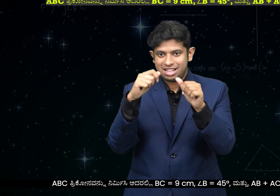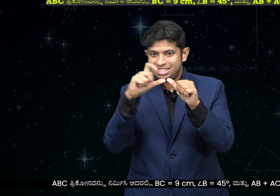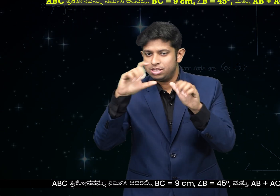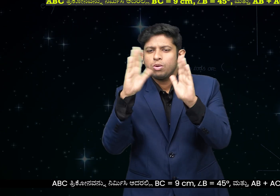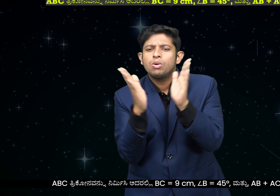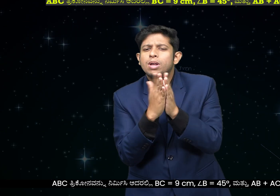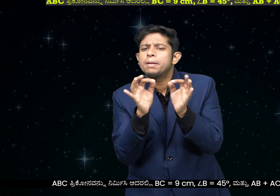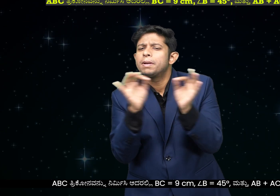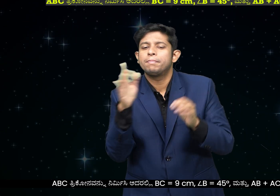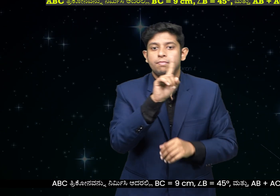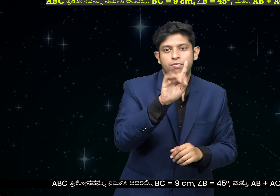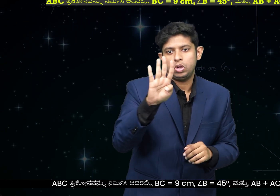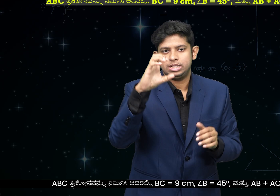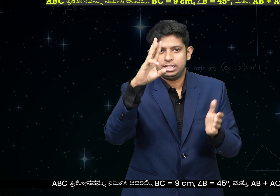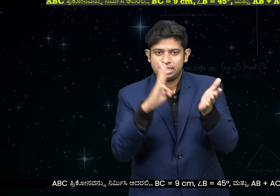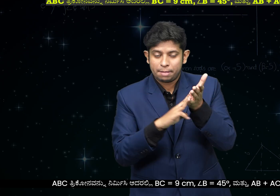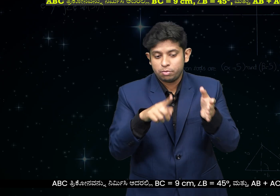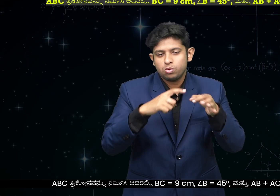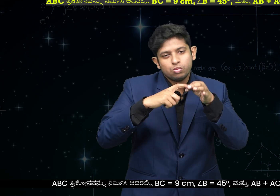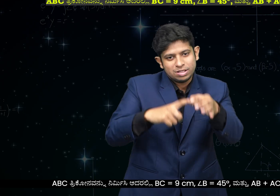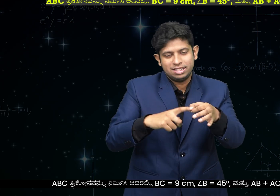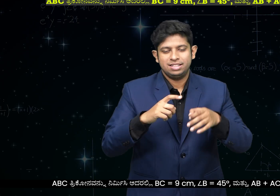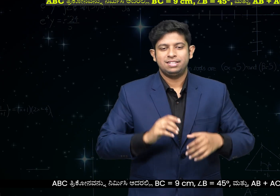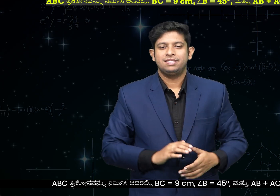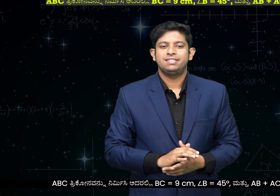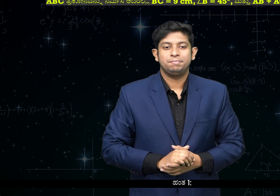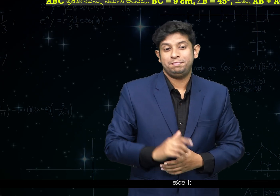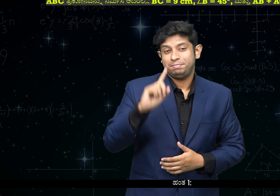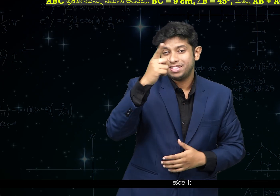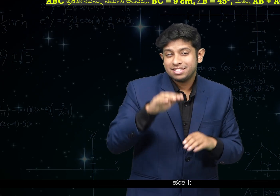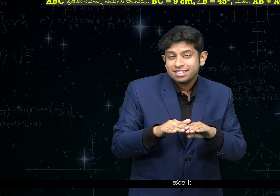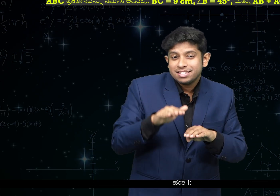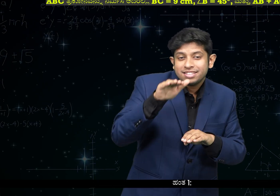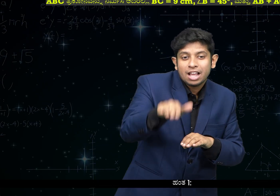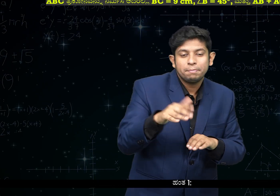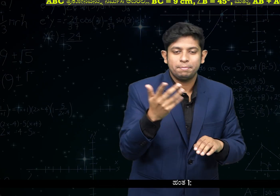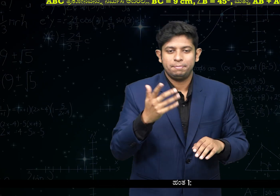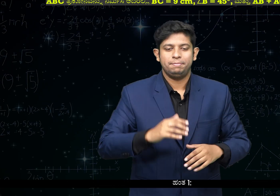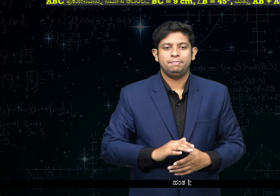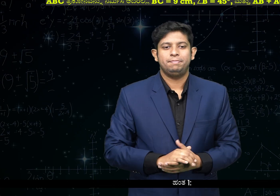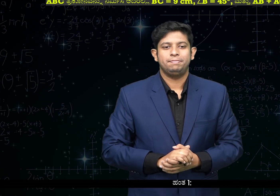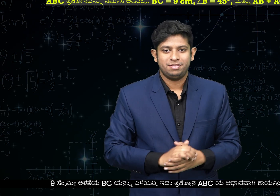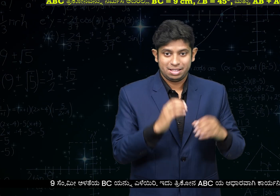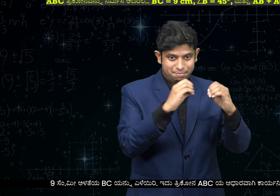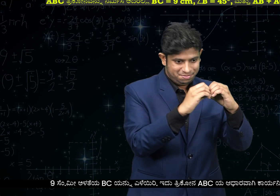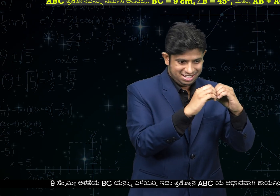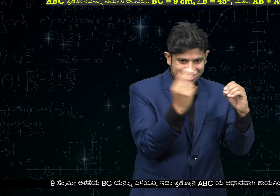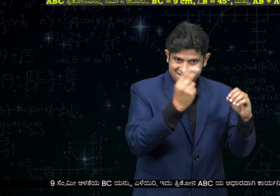ಪ್ಲಸ್ ಎಸಿ = 14 ಸೆಂಟಿಮೀಟರ್. ಹಂತ 1. 9 ಸೆಂಟಿಮೀಟರ್